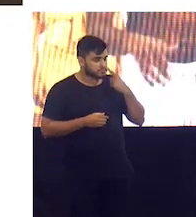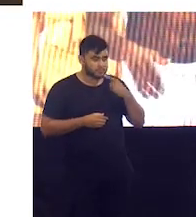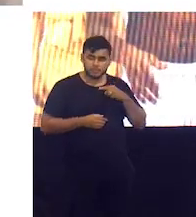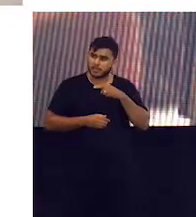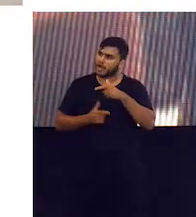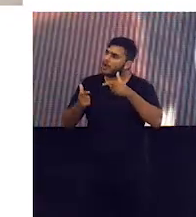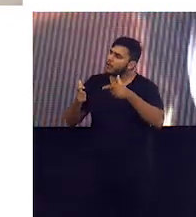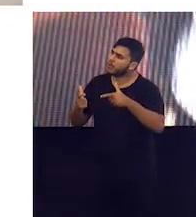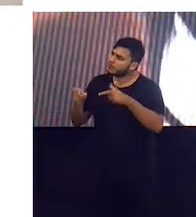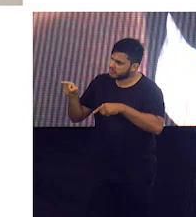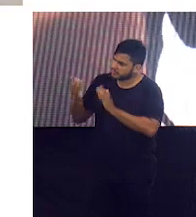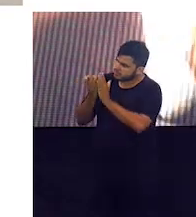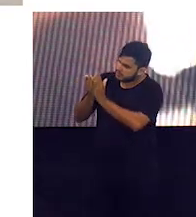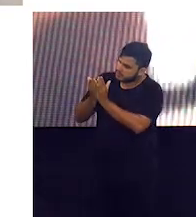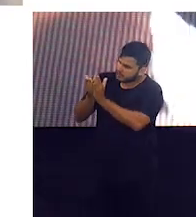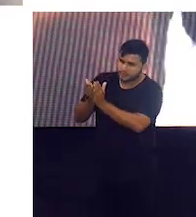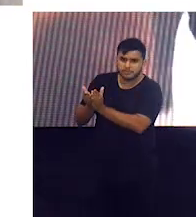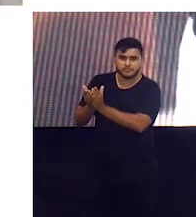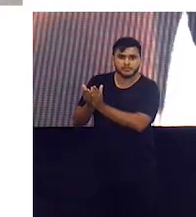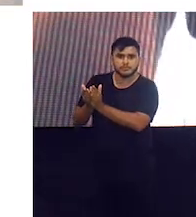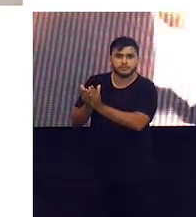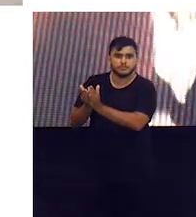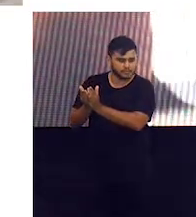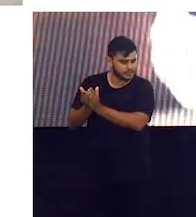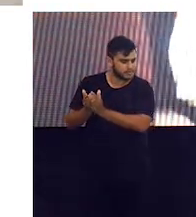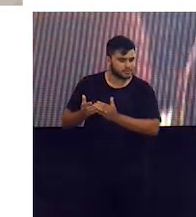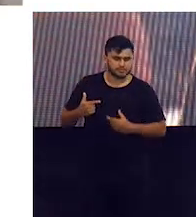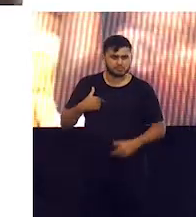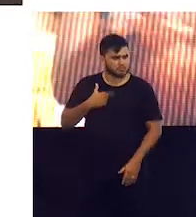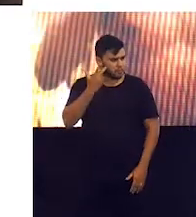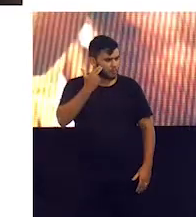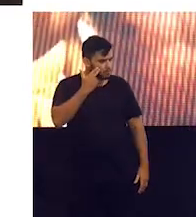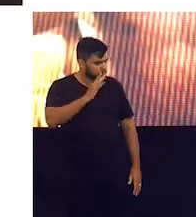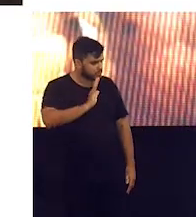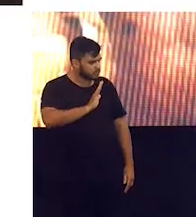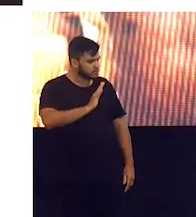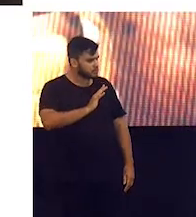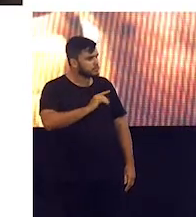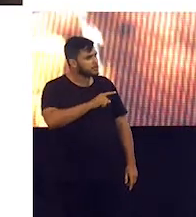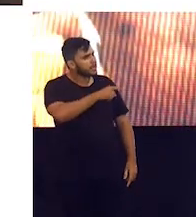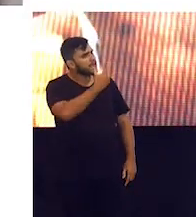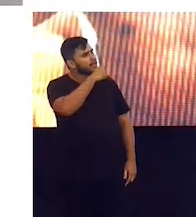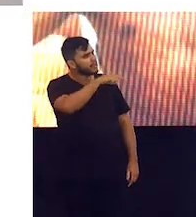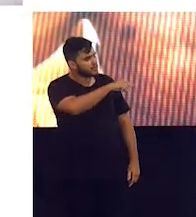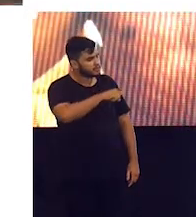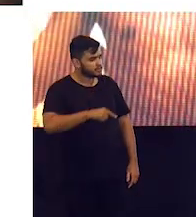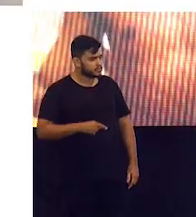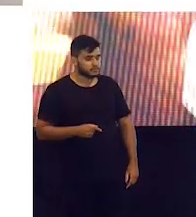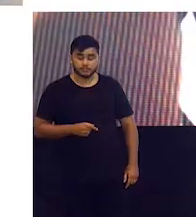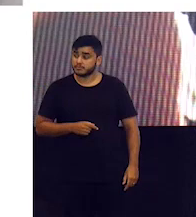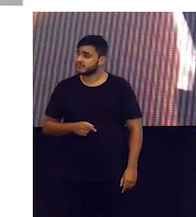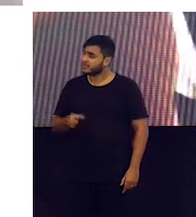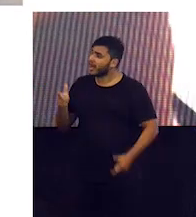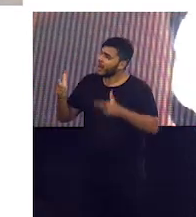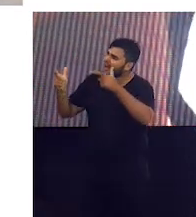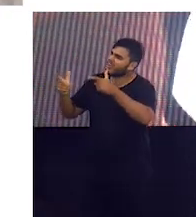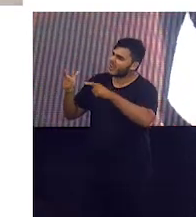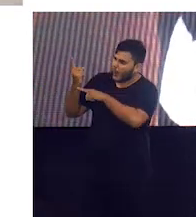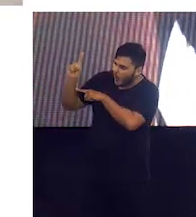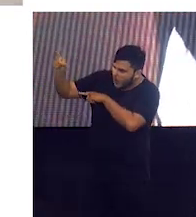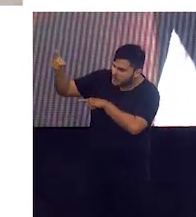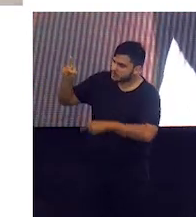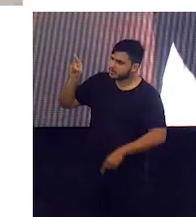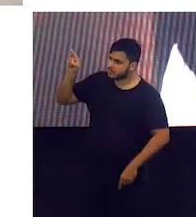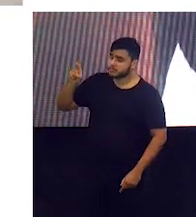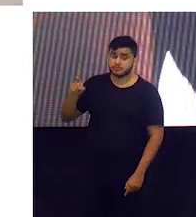vocês são navegadores? Somos. Eu não tenho nada, menino. Desculpa, tá muito ocupado. Não, eu tô vendo que pela roupa você deve ser lá da terrinha, né? A gente parou aqui um pouco, porque eu acho